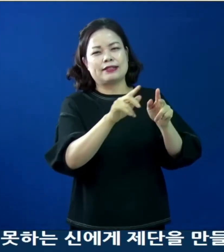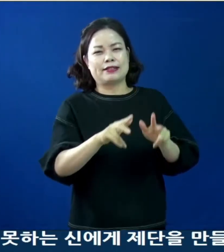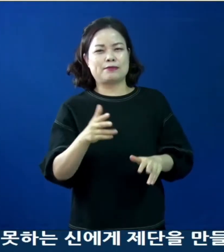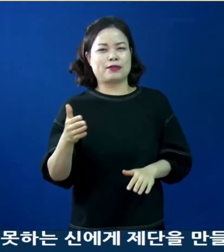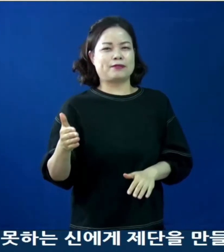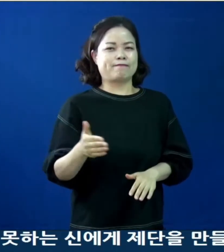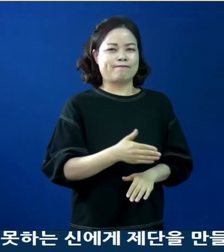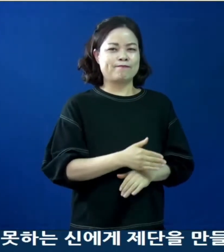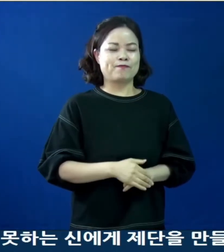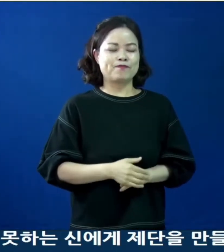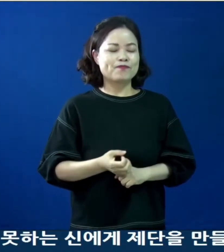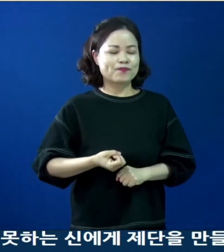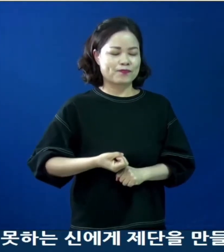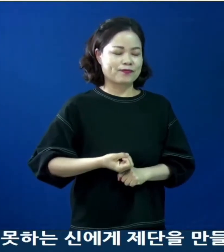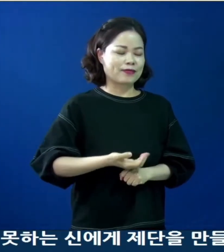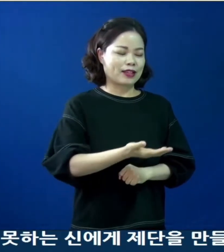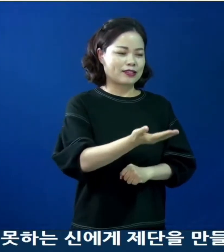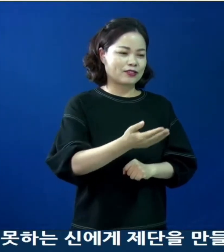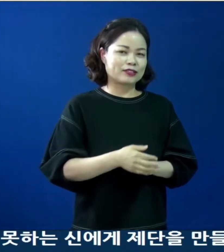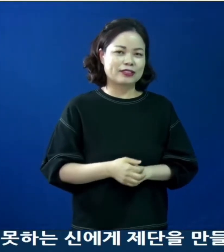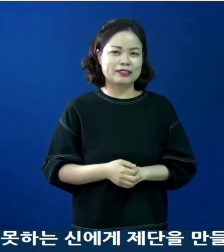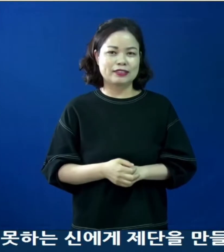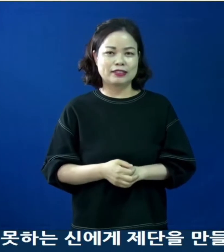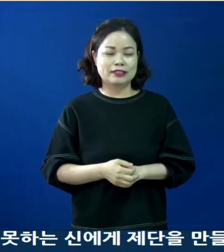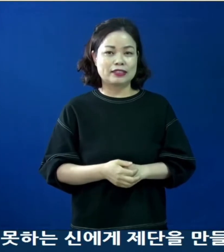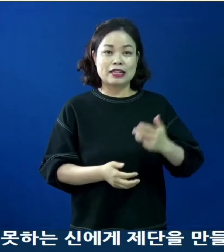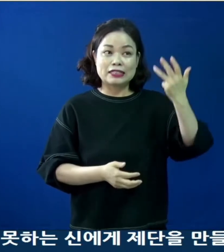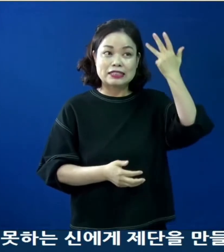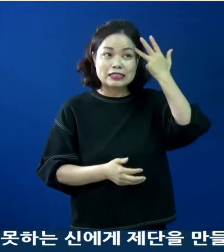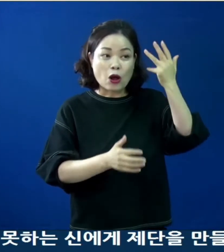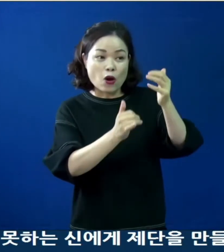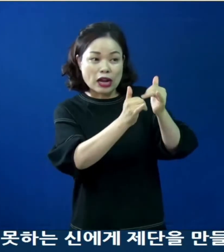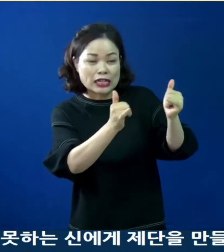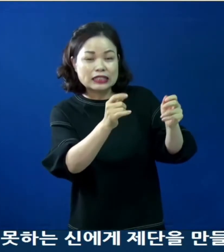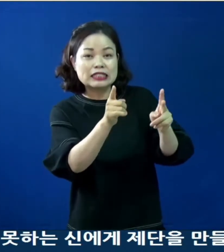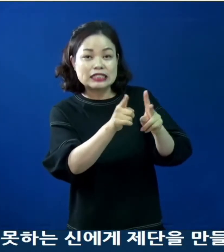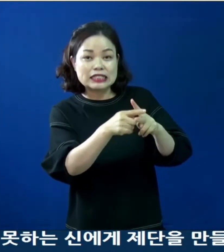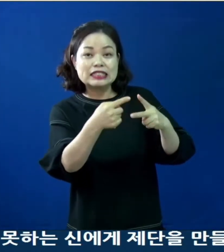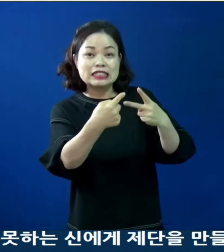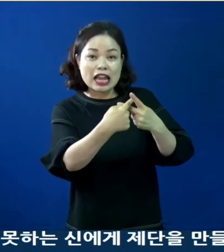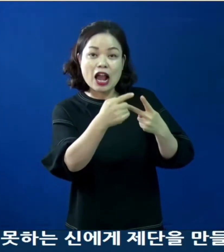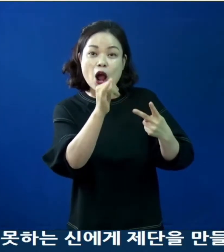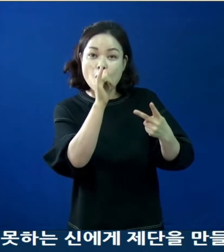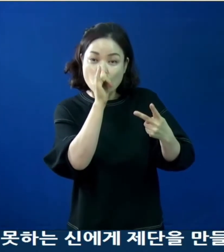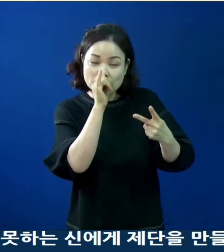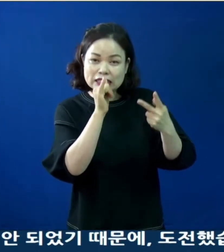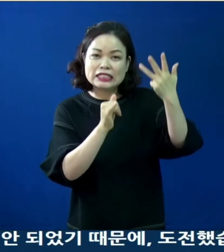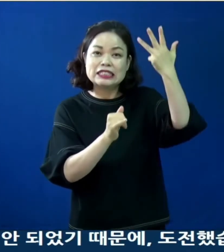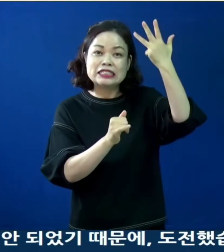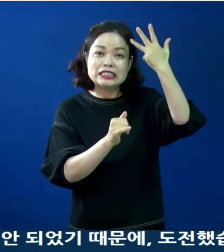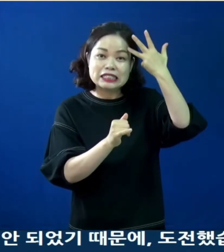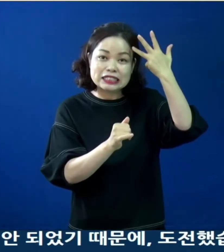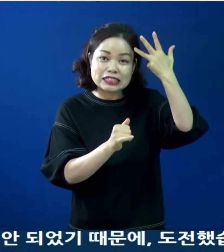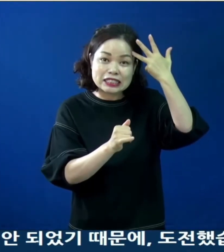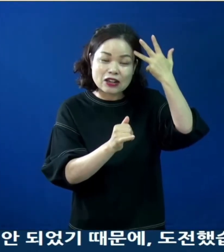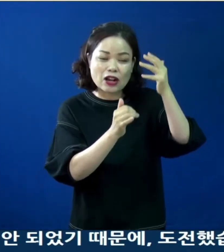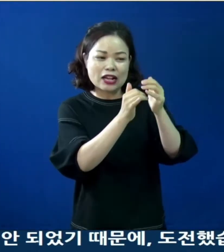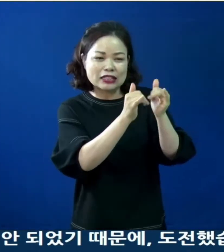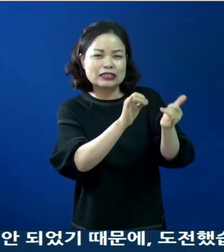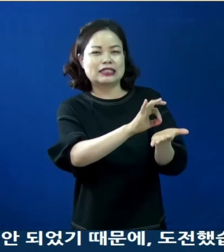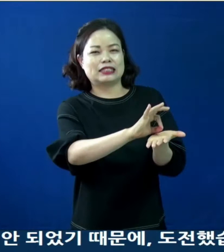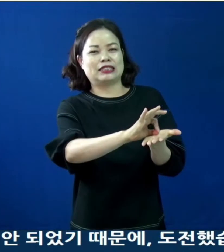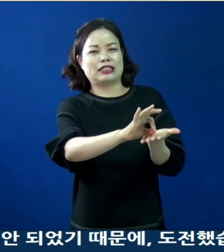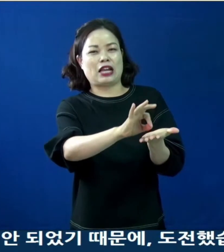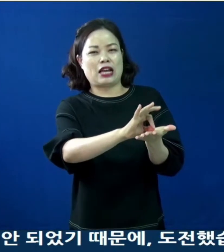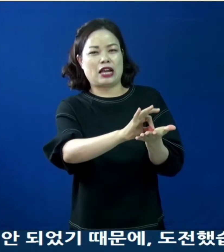이제부터 알려주리라. 그러고 철학자들이 이해할 수 있는 이 철학자들이 사용하고